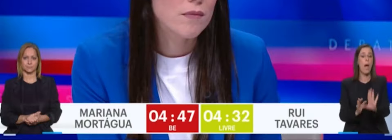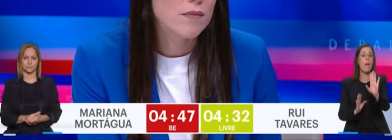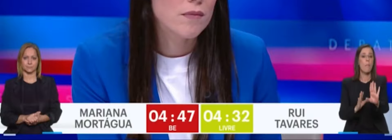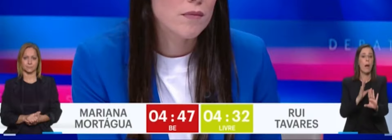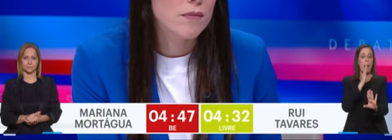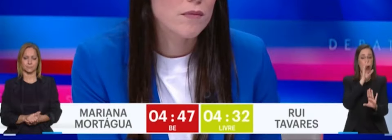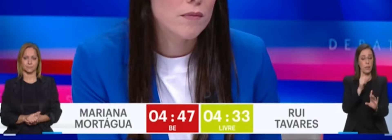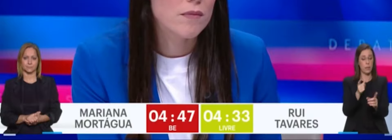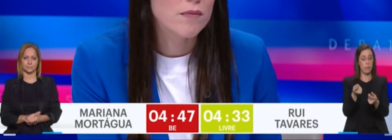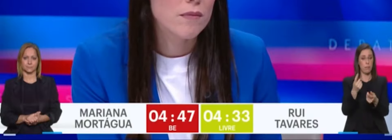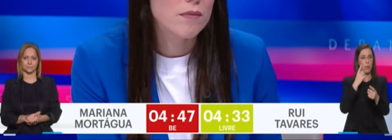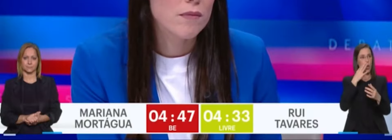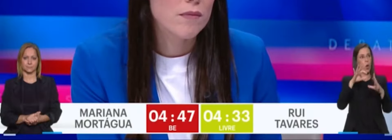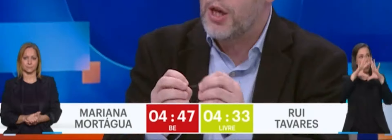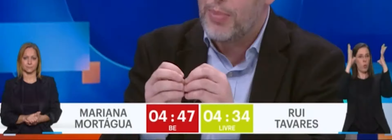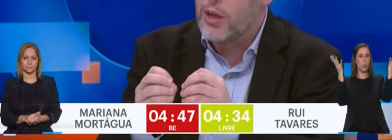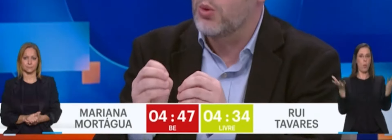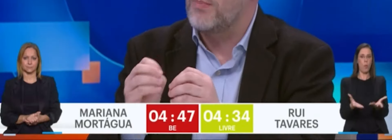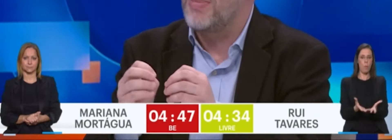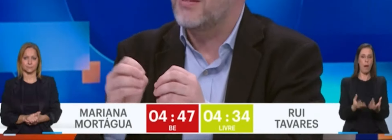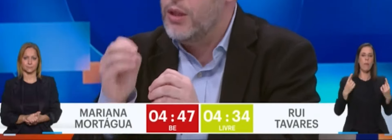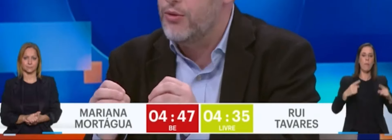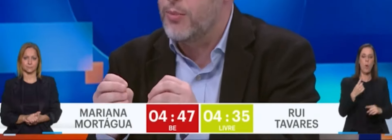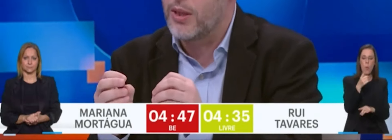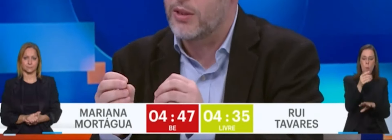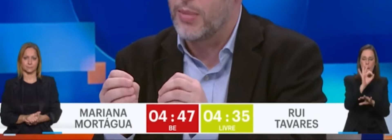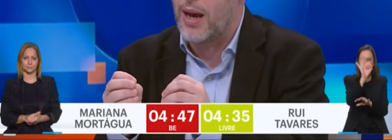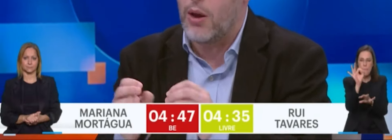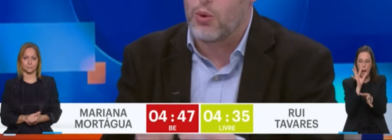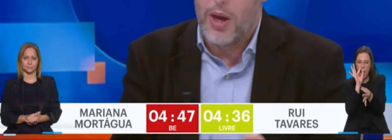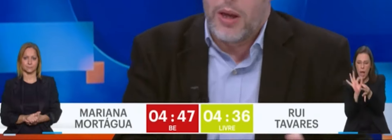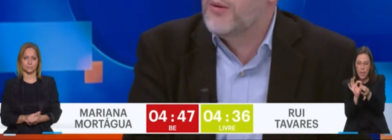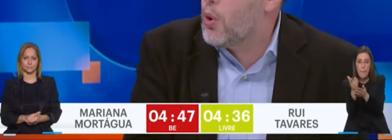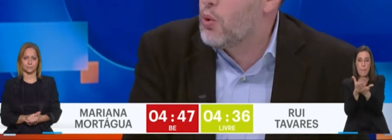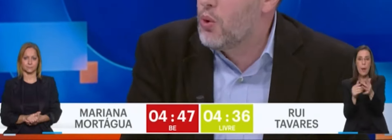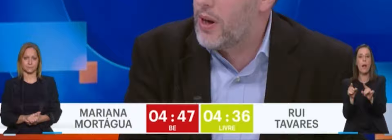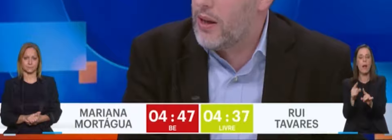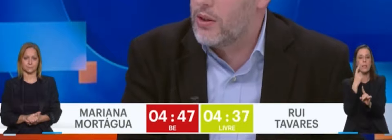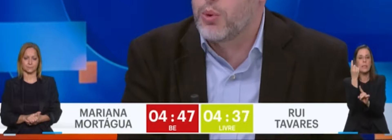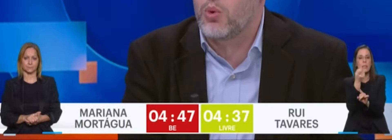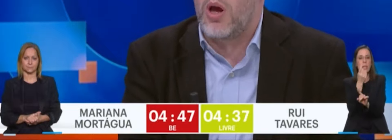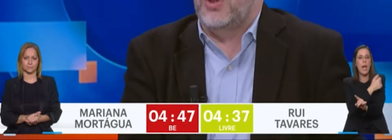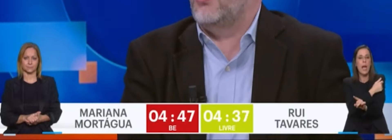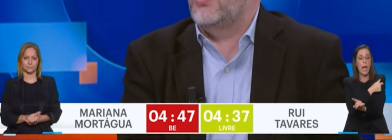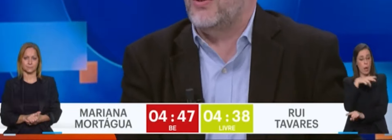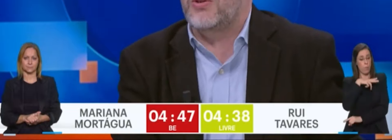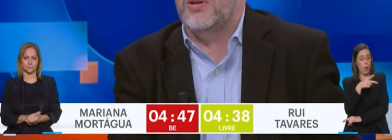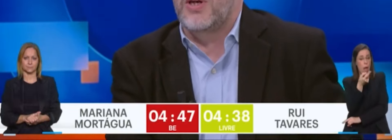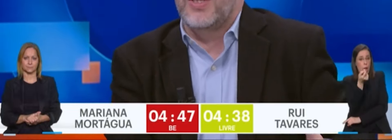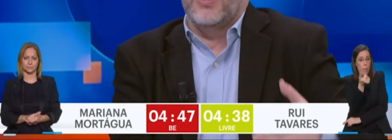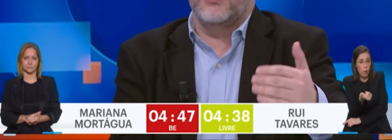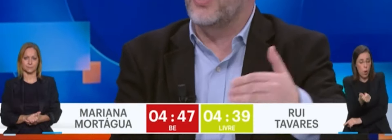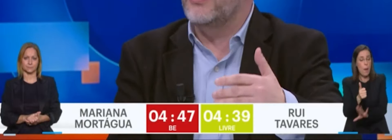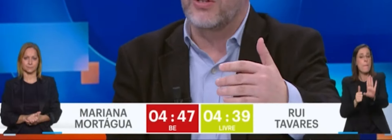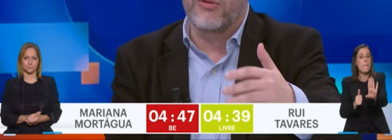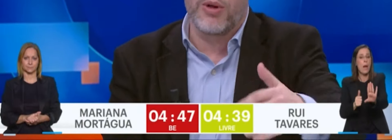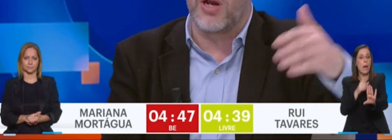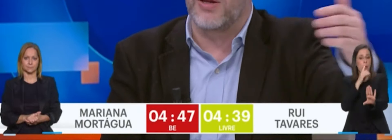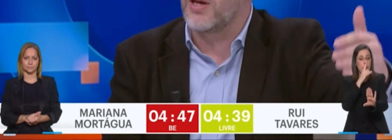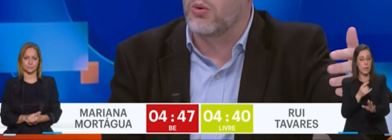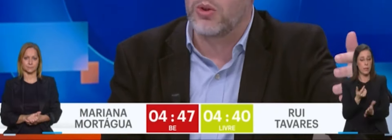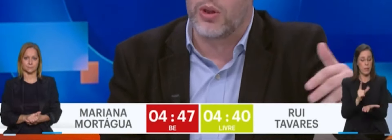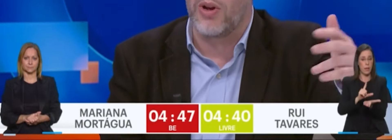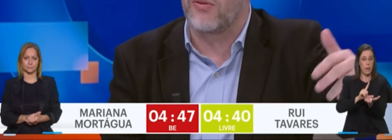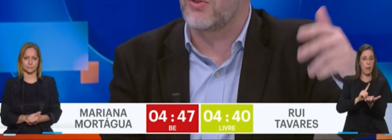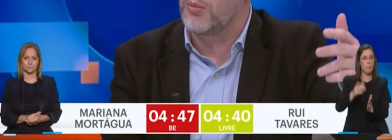que no Mercado Global haja apenas uma parte ínfima desse mercado que procura casas em Portugal Mas acontece que se a iniciativa